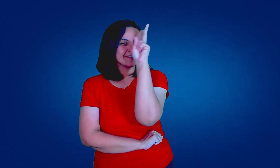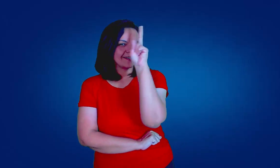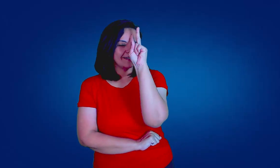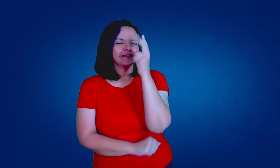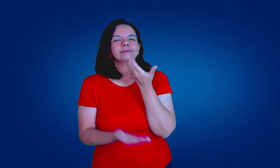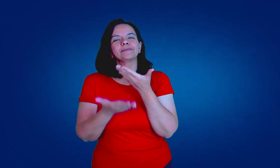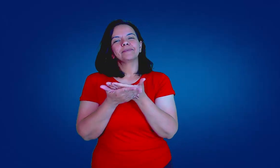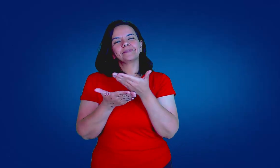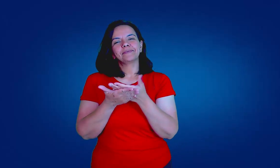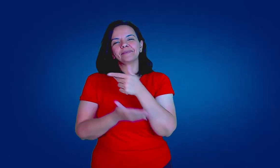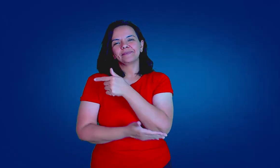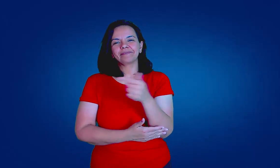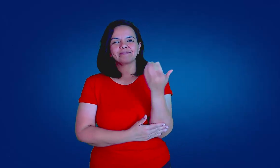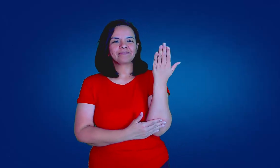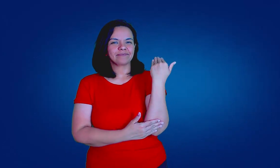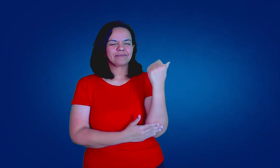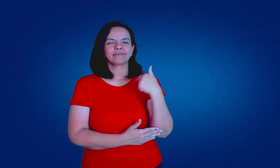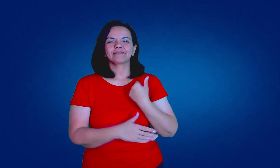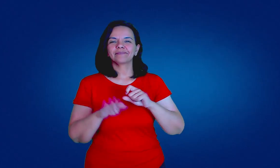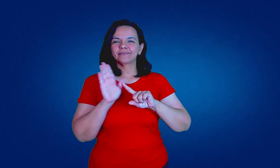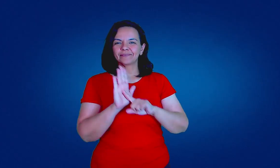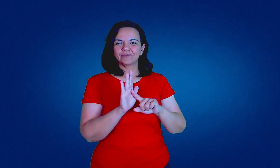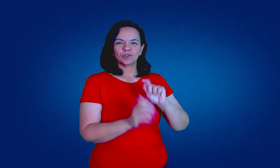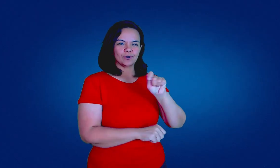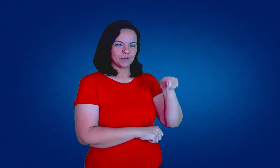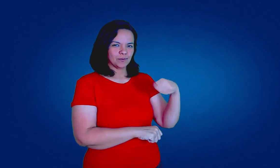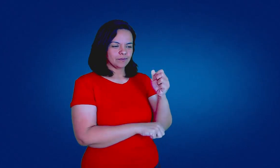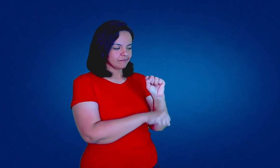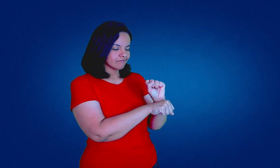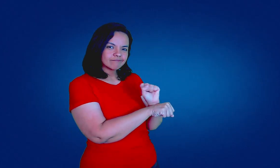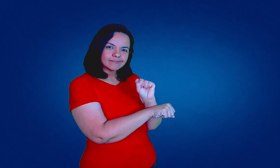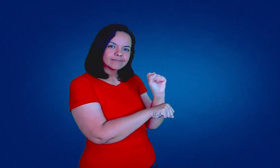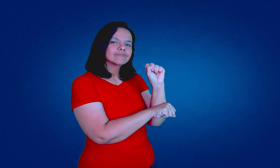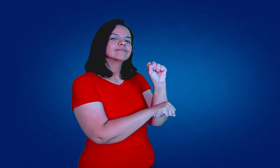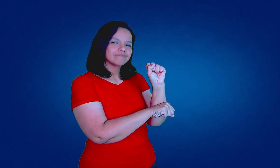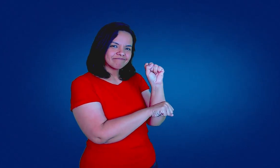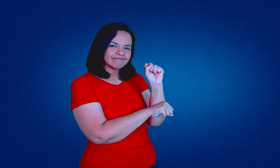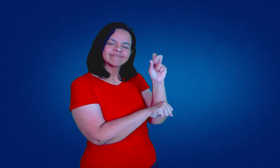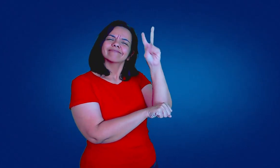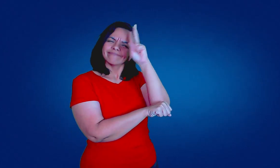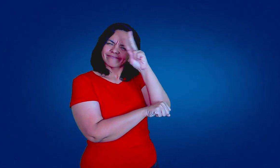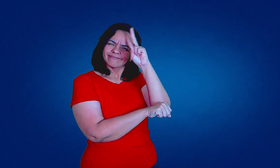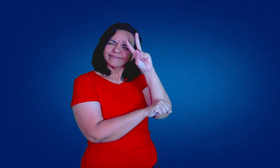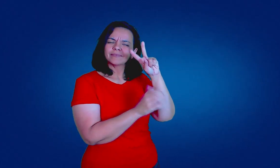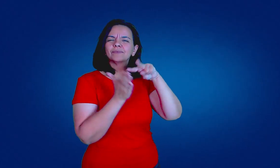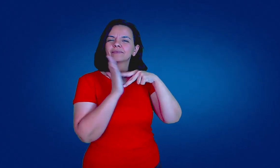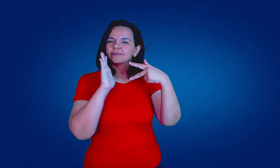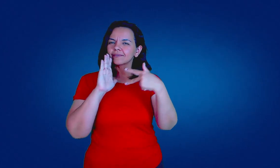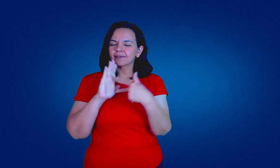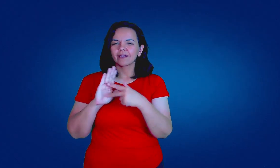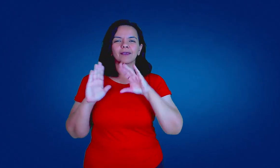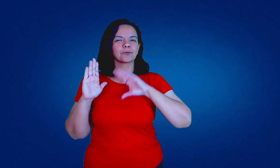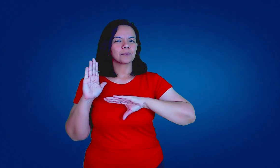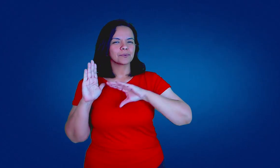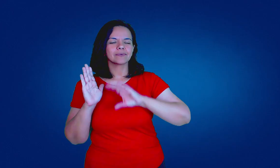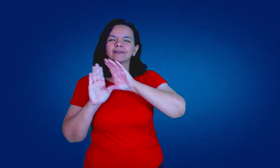Na semana passada, nós estudamos este sinal aqui. Vocês lembram o